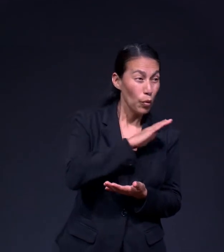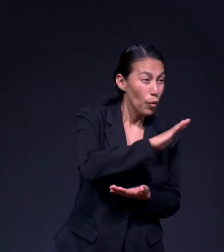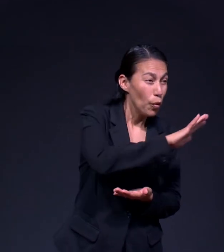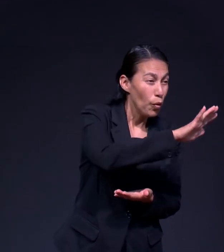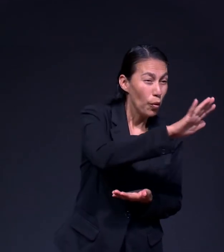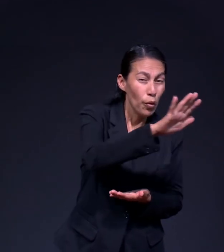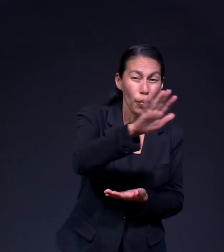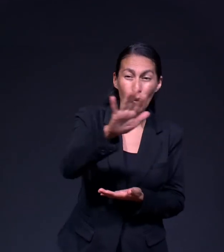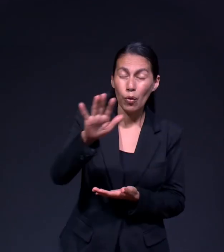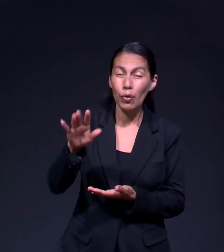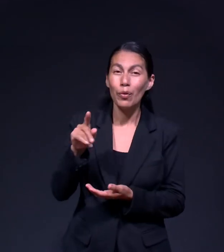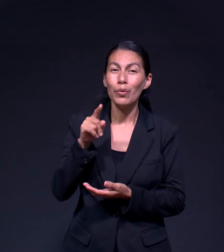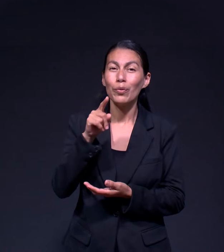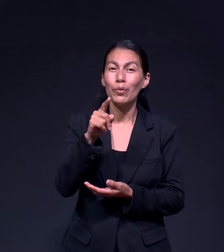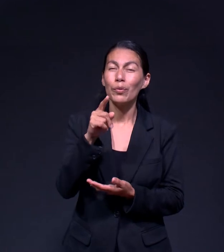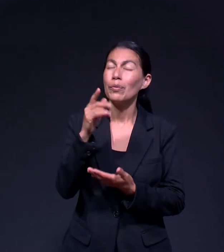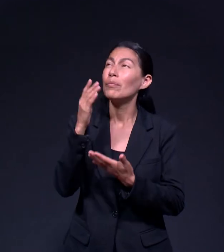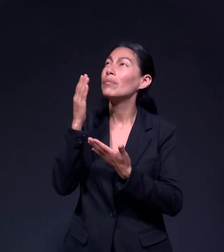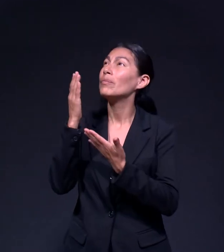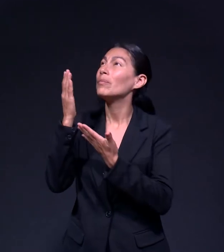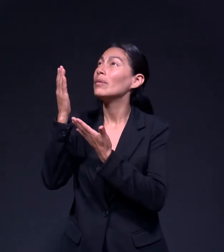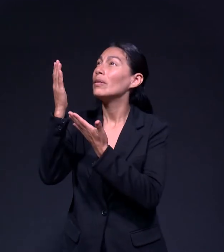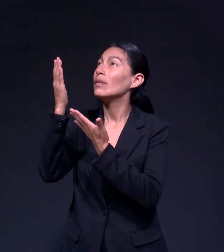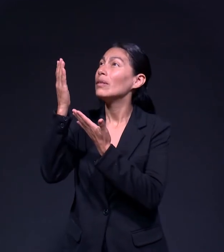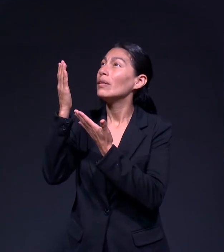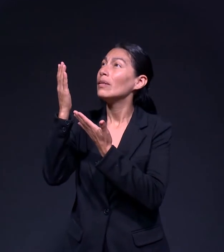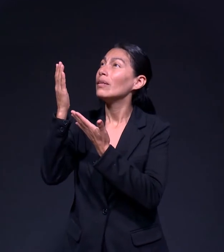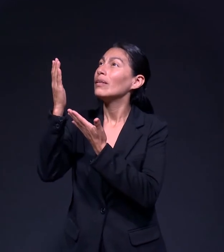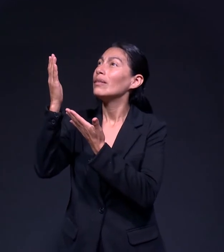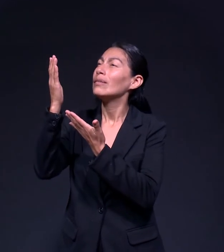Lo que tú estás pidiendo,